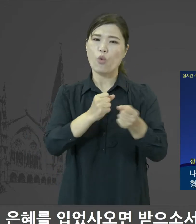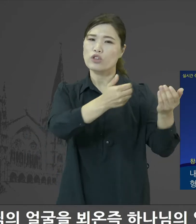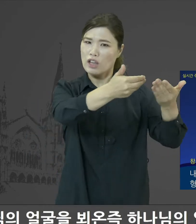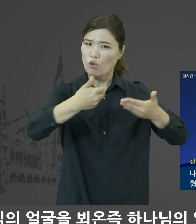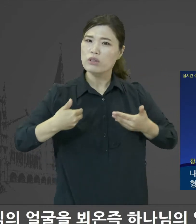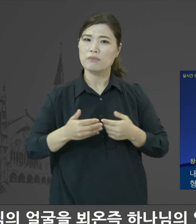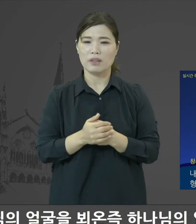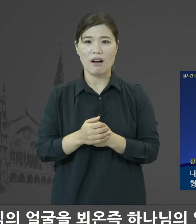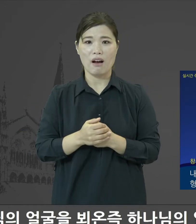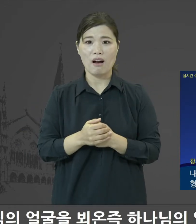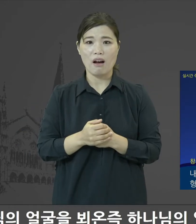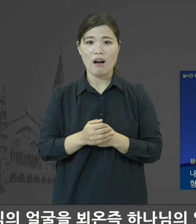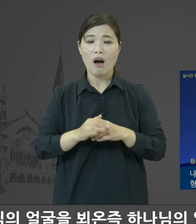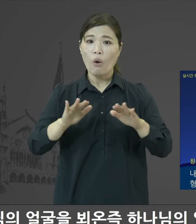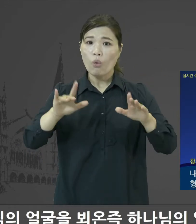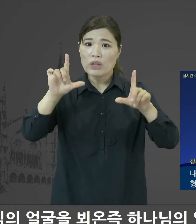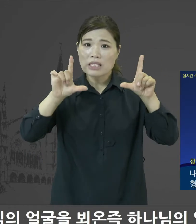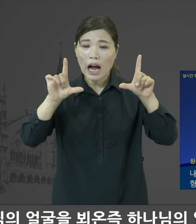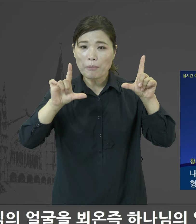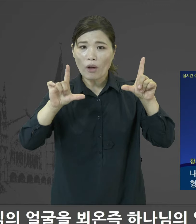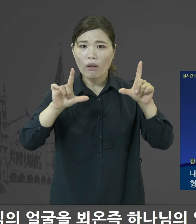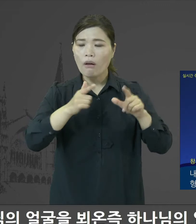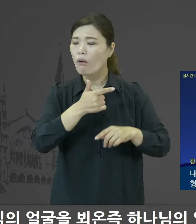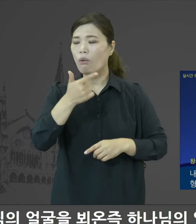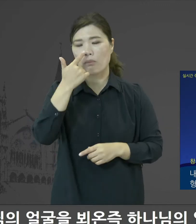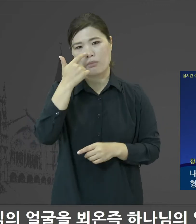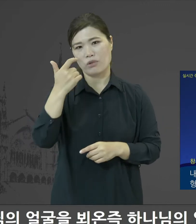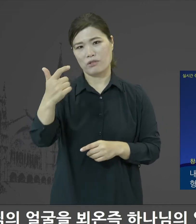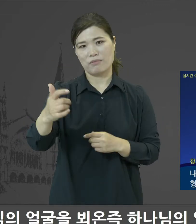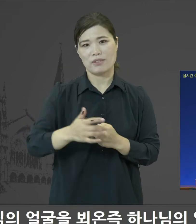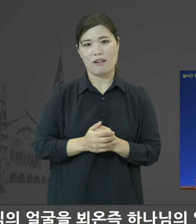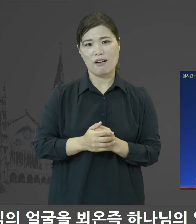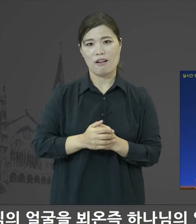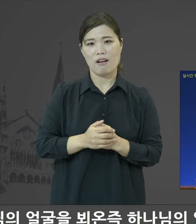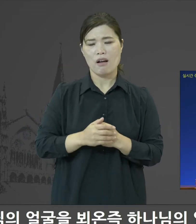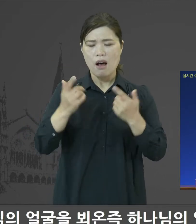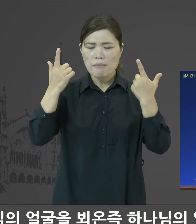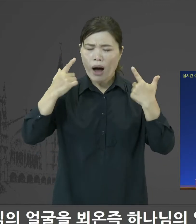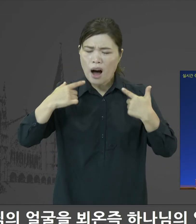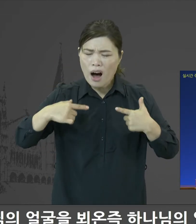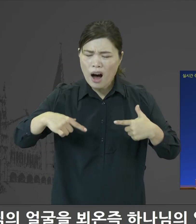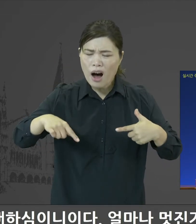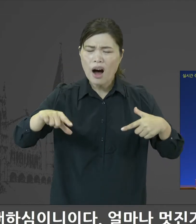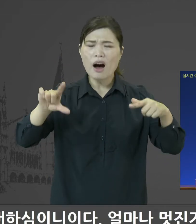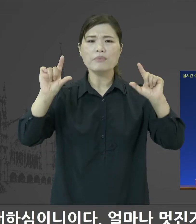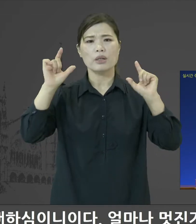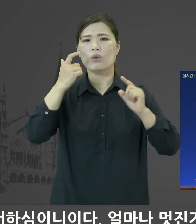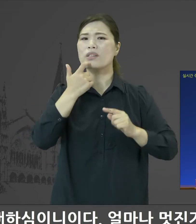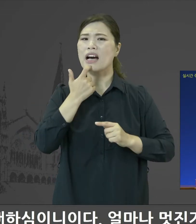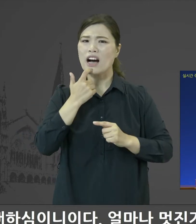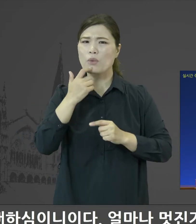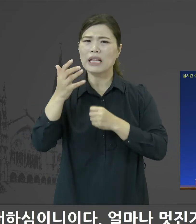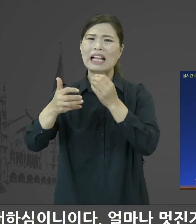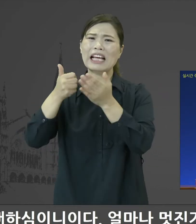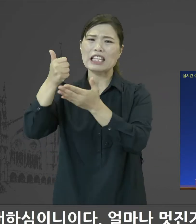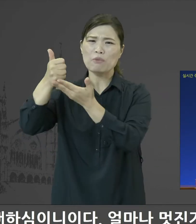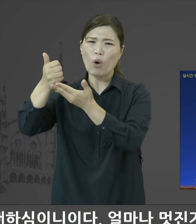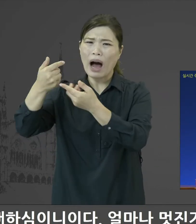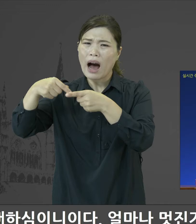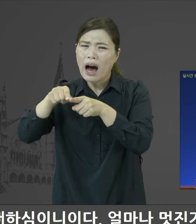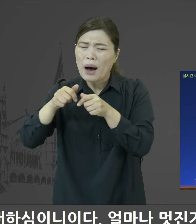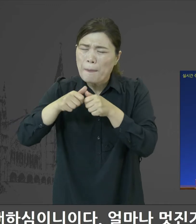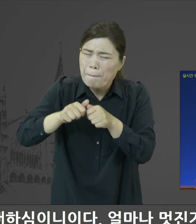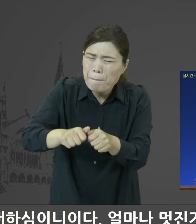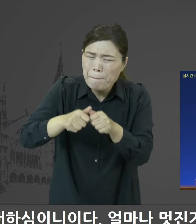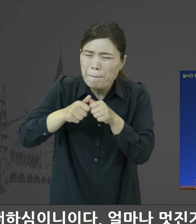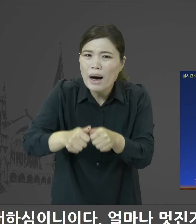여러분, 이 장면이 얼마나 멋진 장면인 줄 아세요? 밤새 야곱은 하나님과 씨름을 했습니다. 이 용서를 받기